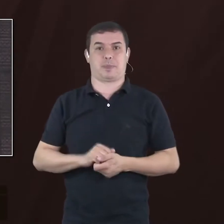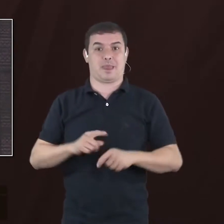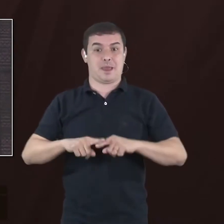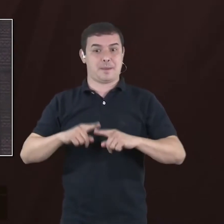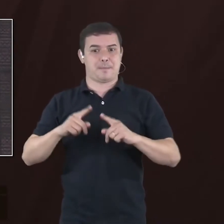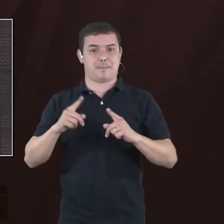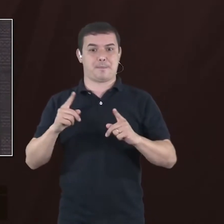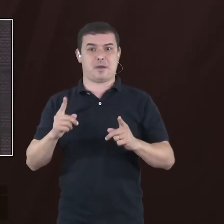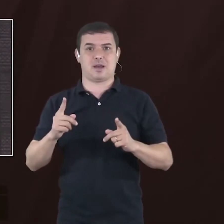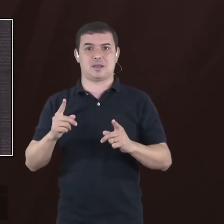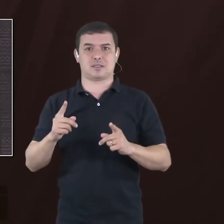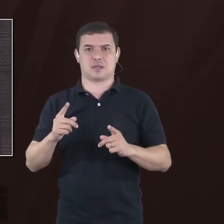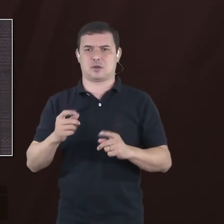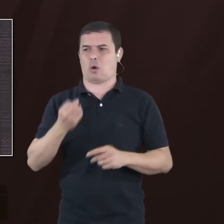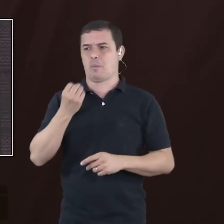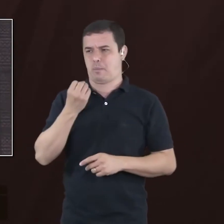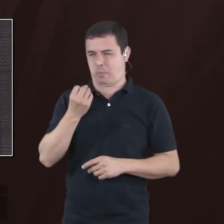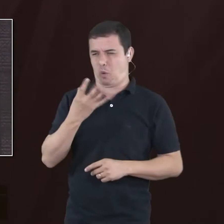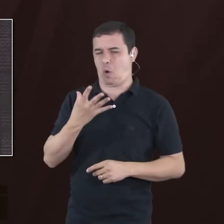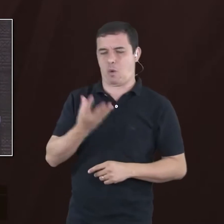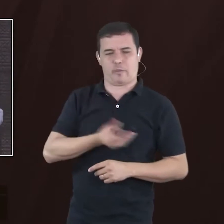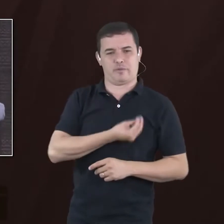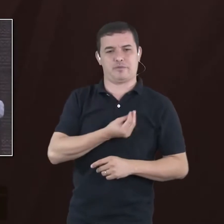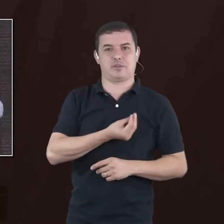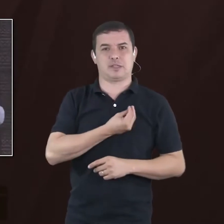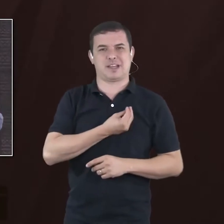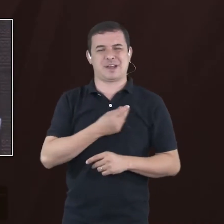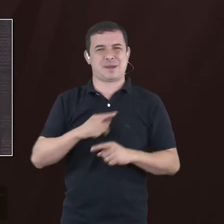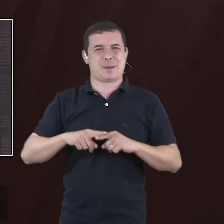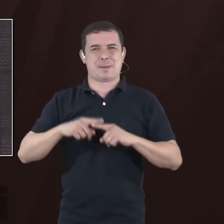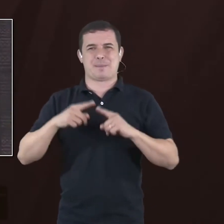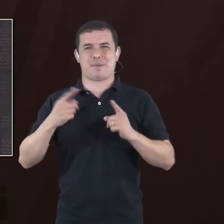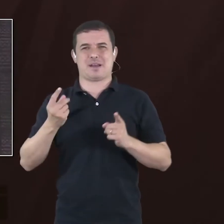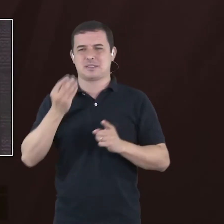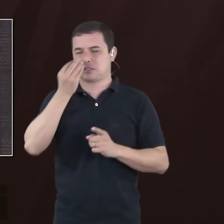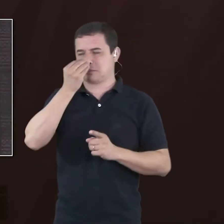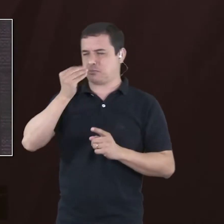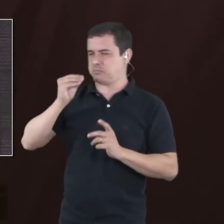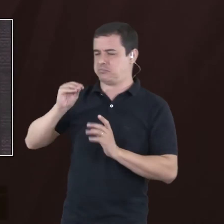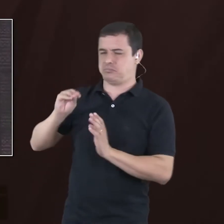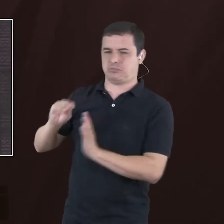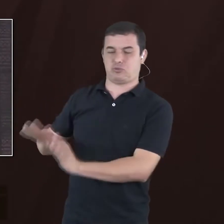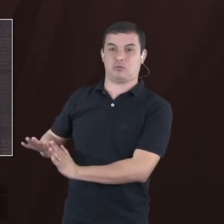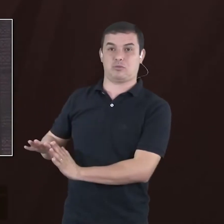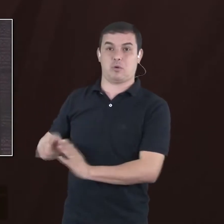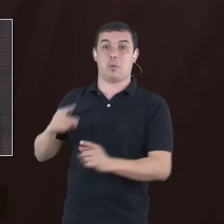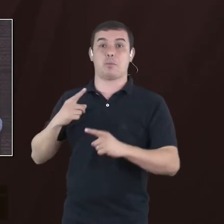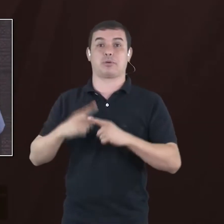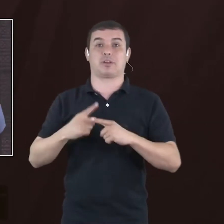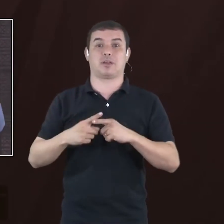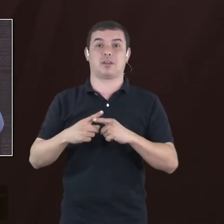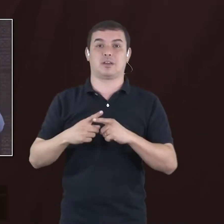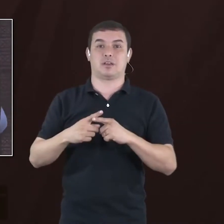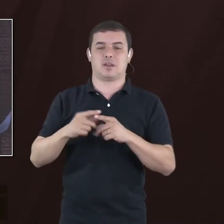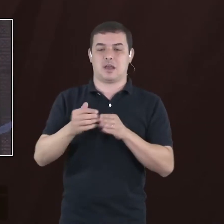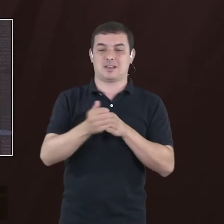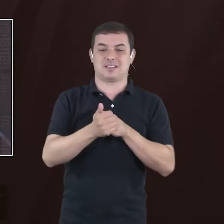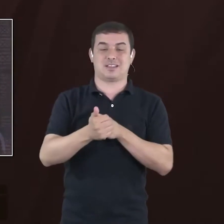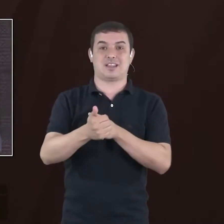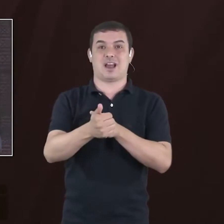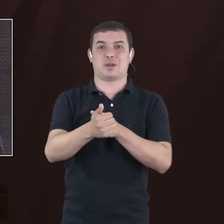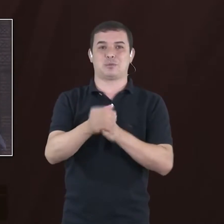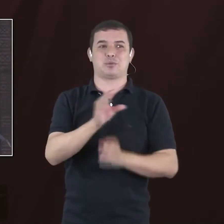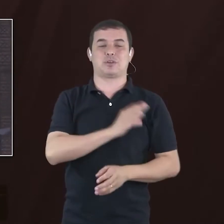Mas o que para mim era lucro, isso considerei perda por causa de